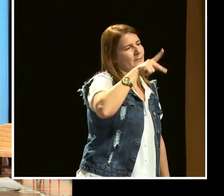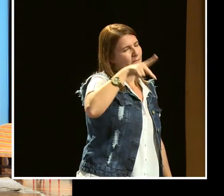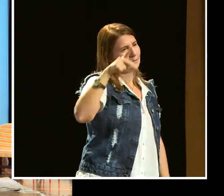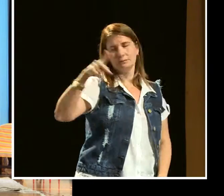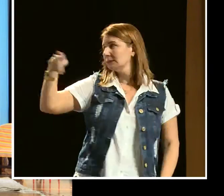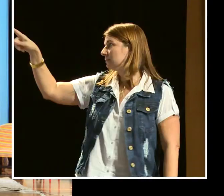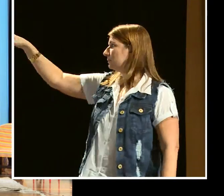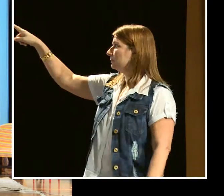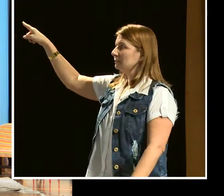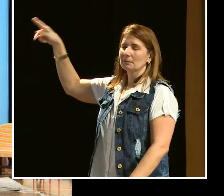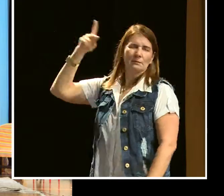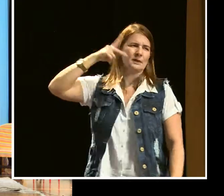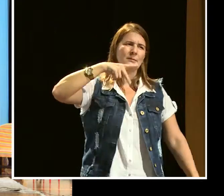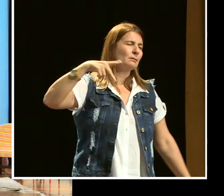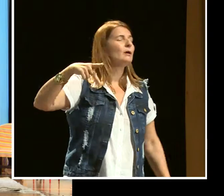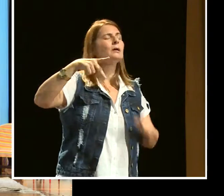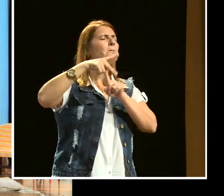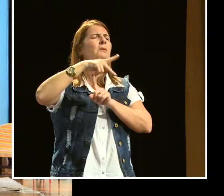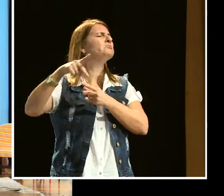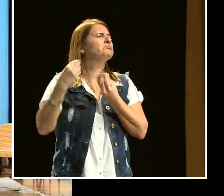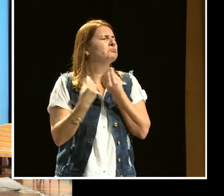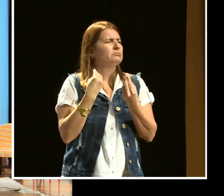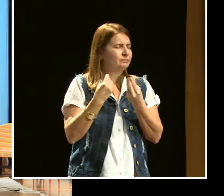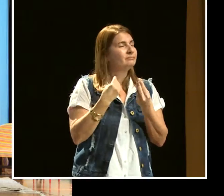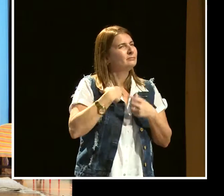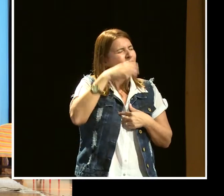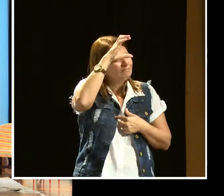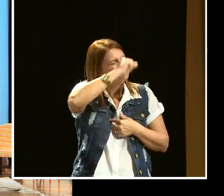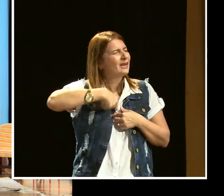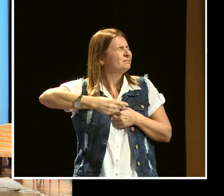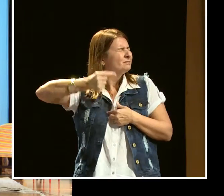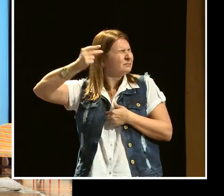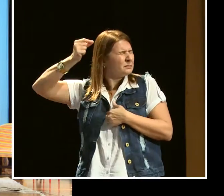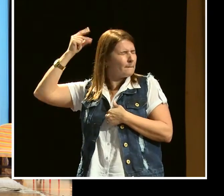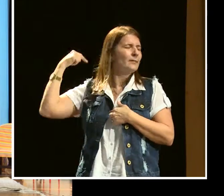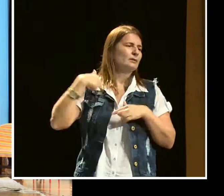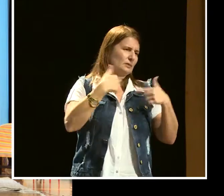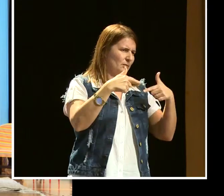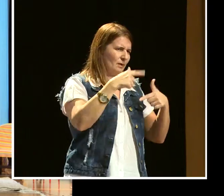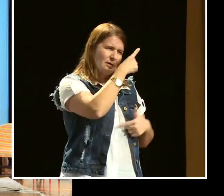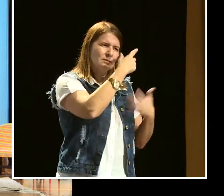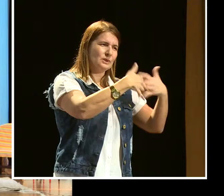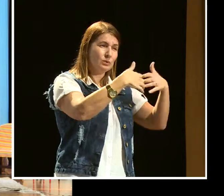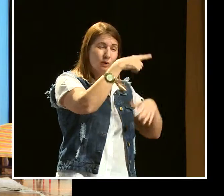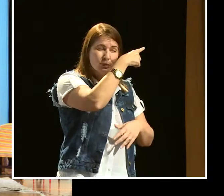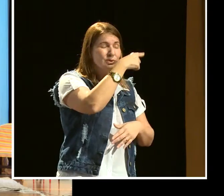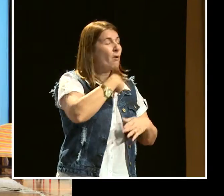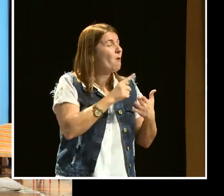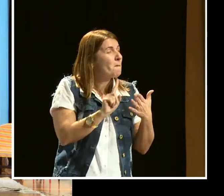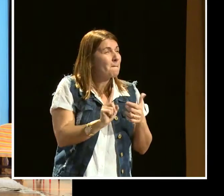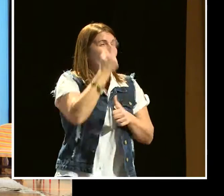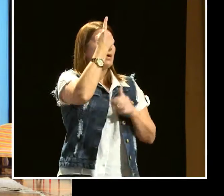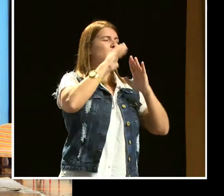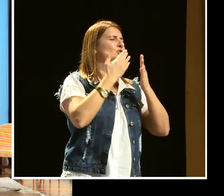ele entra nessa escola, ele se depara com o famoso PPP, Projeto Político Pedagógico. Eu lembro